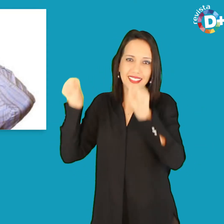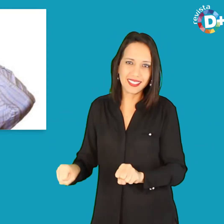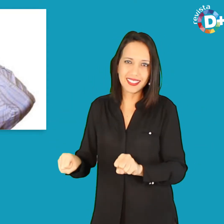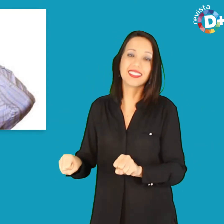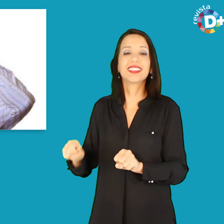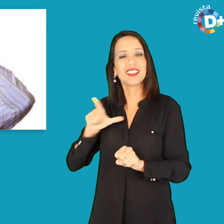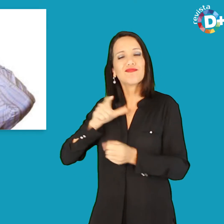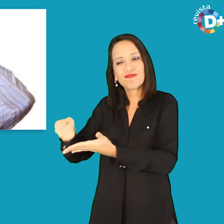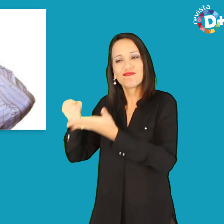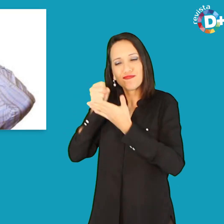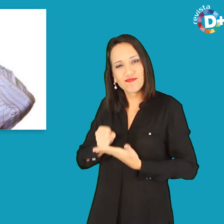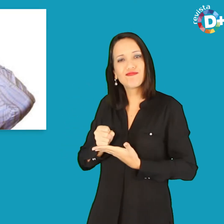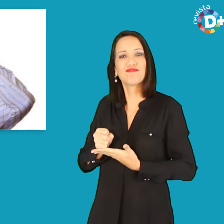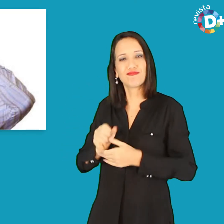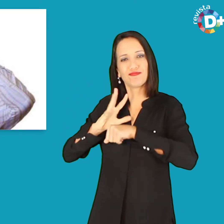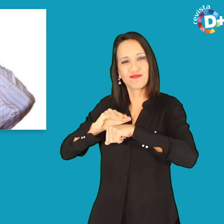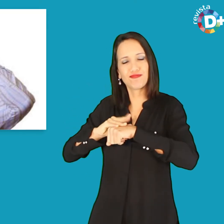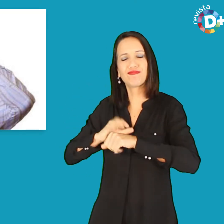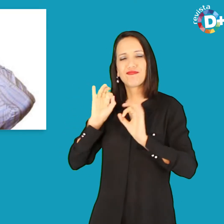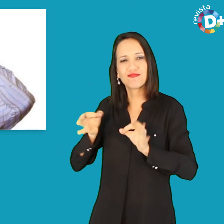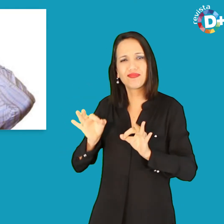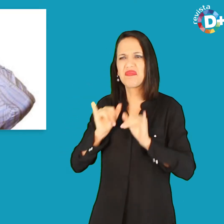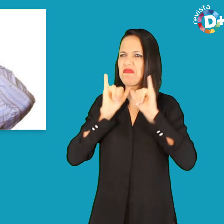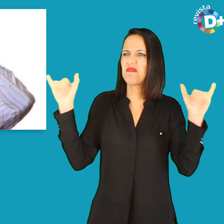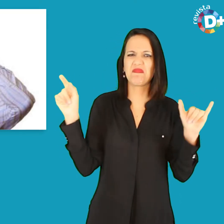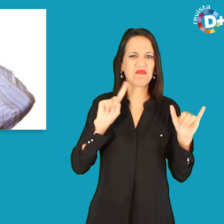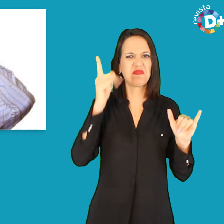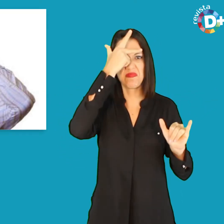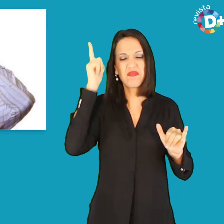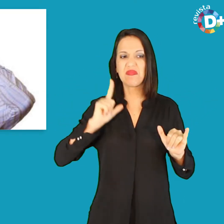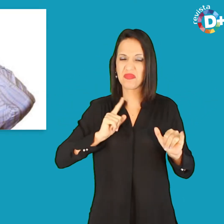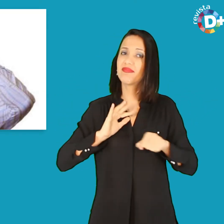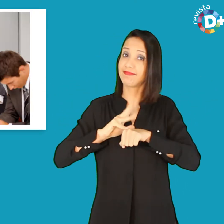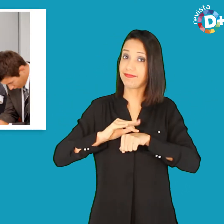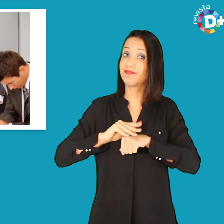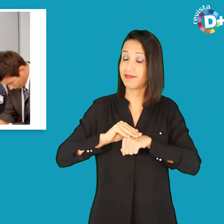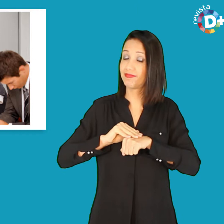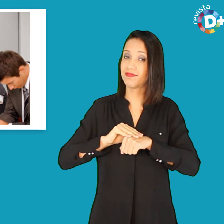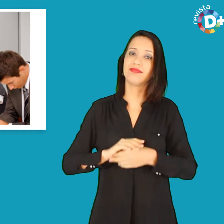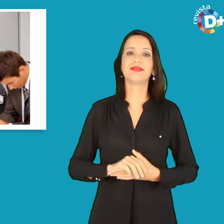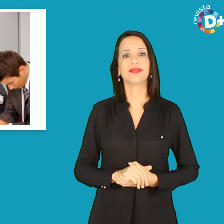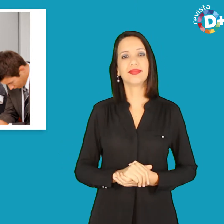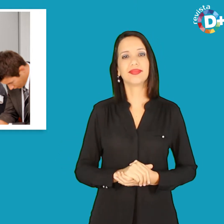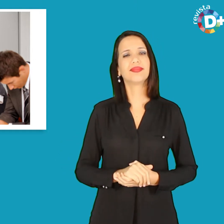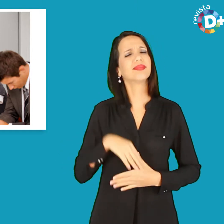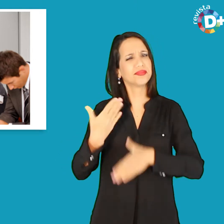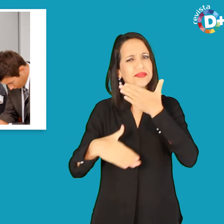de lidar bem com o transtorno, confessa que não comenta com muita gente que tem TDAH. Ainda há muita